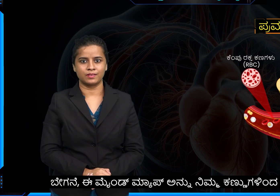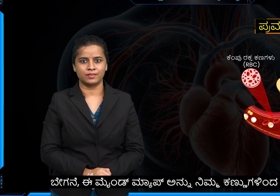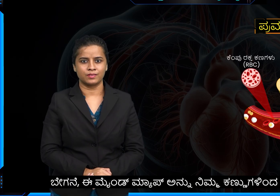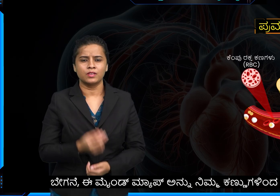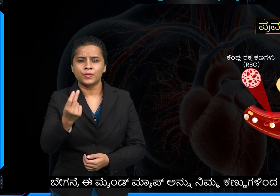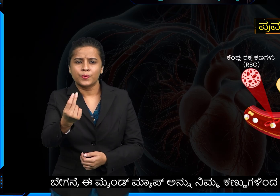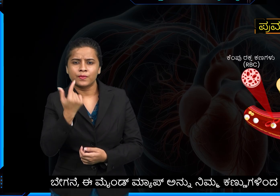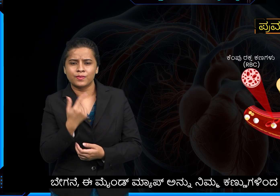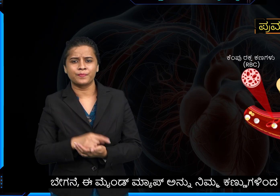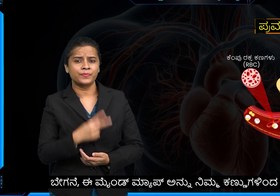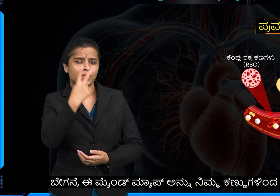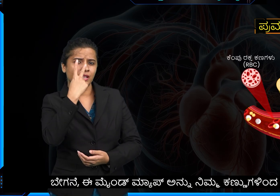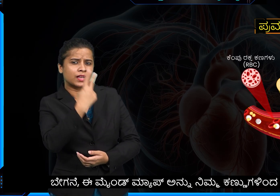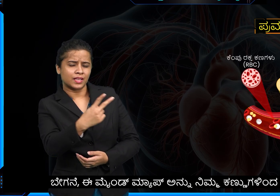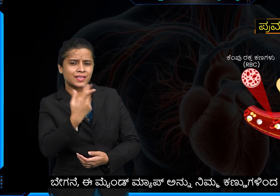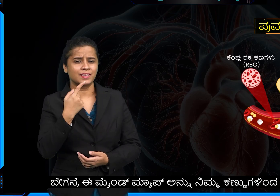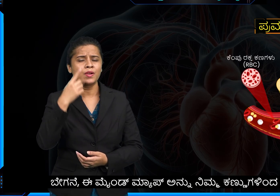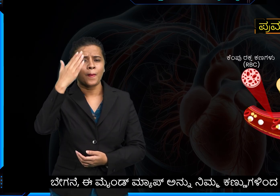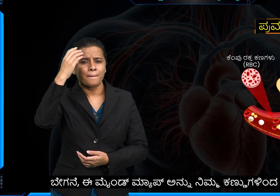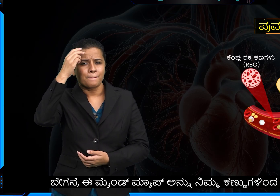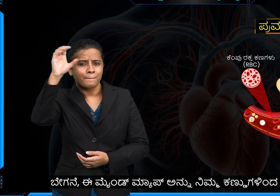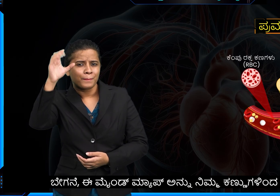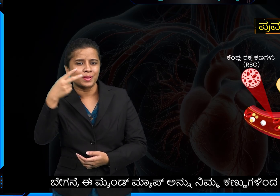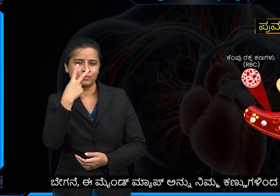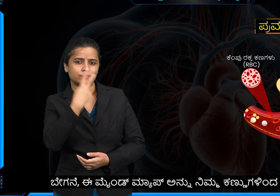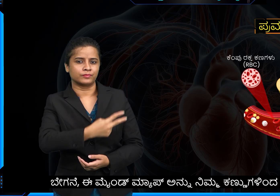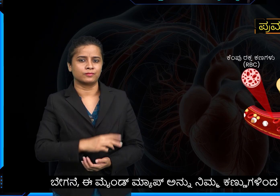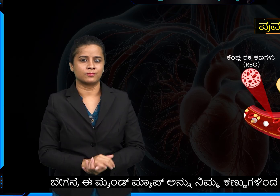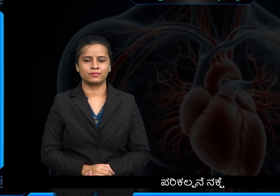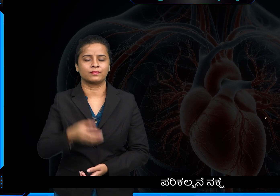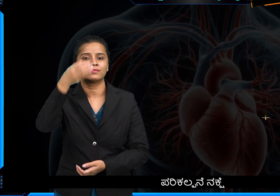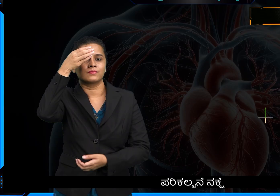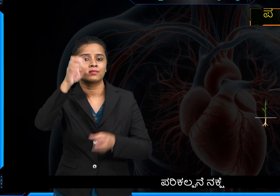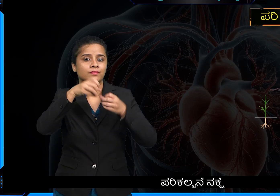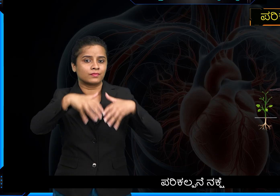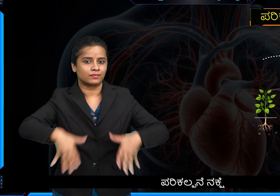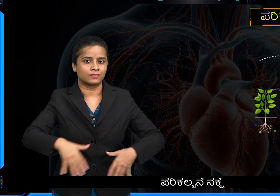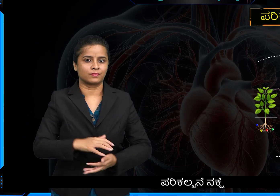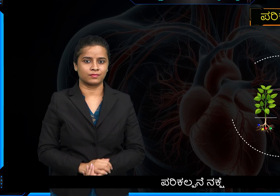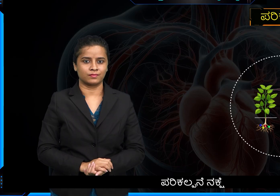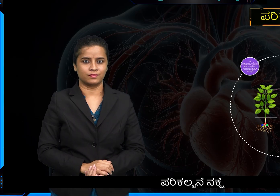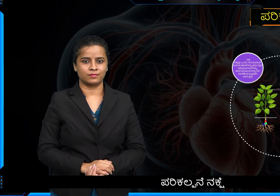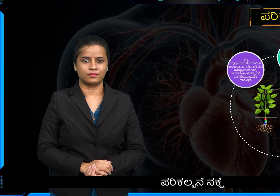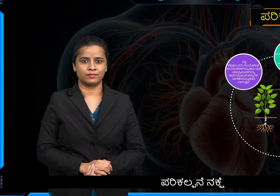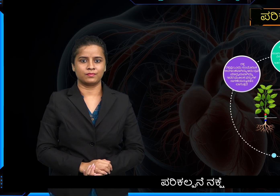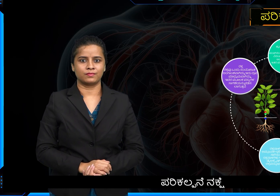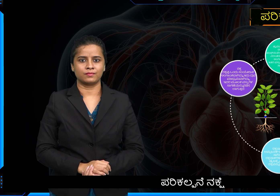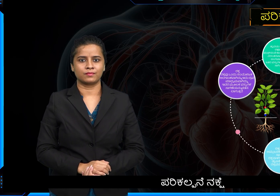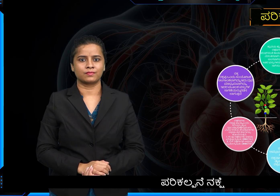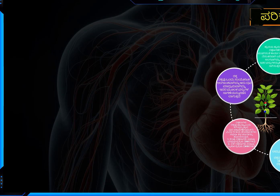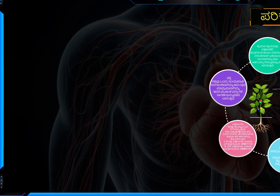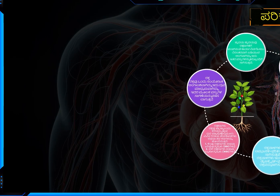ಬೇಗನೆ ಈ ಮೈಂಡ್ ಮ್ಯಾಪ್ ಅನ್ನು ನಿಮ್ಮ ಕಣ್ಣುಗಳಿಂದ ಸೆರೆಹಿಡಿಯಿರಿ. ಪರಿಕಲ್ಪನೆ ನಕ್ಷೆ.